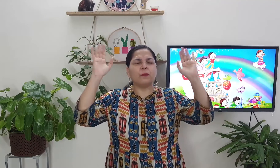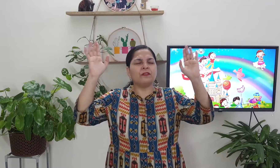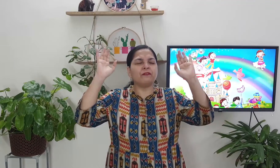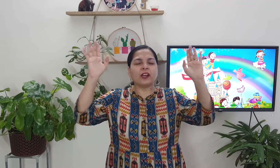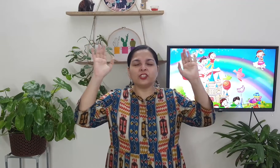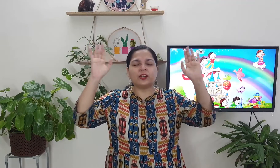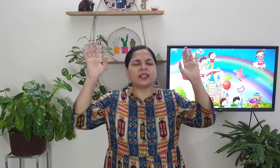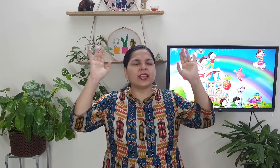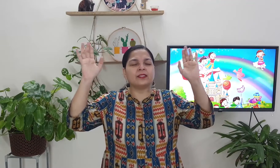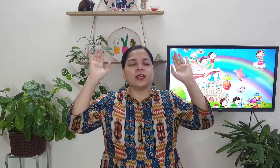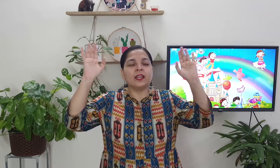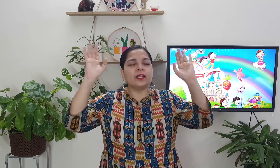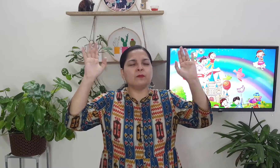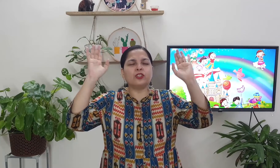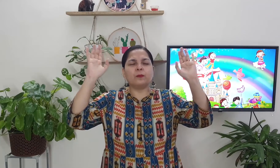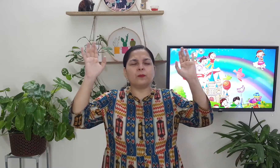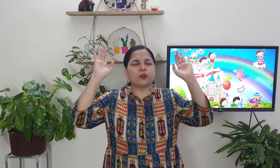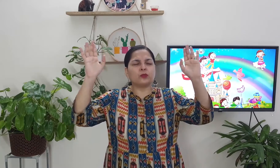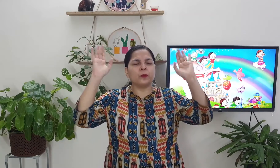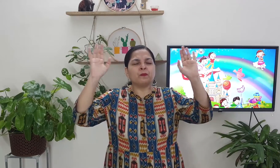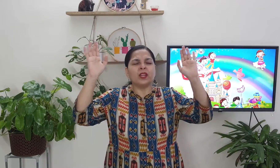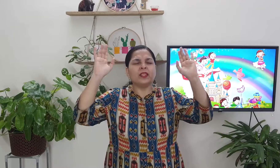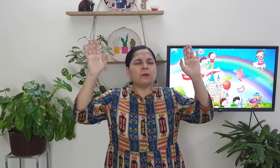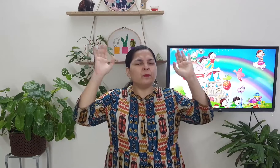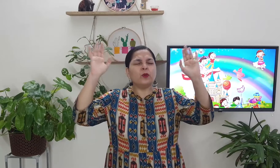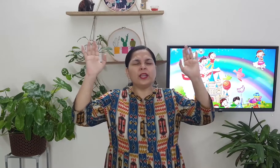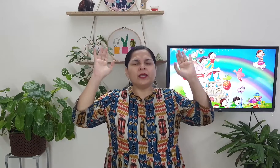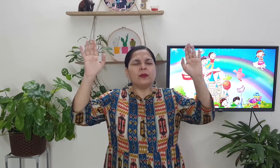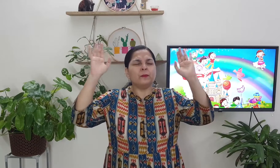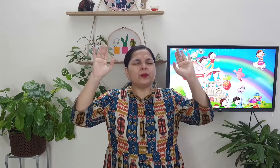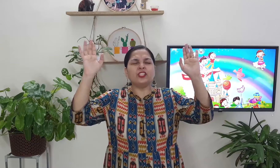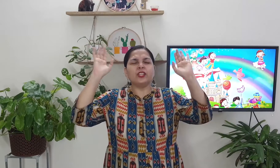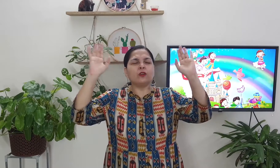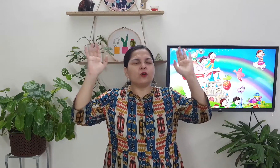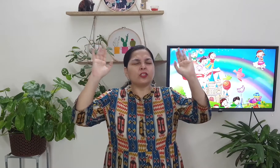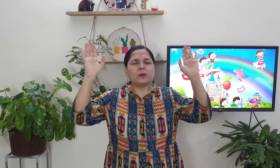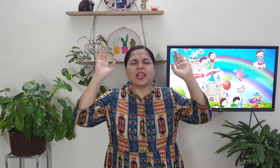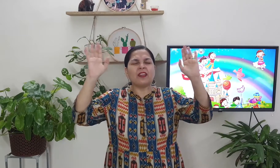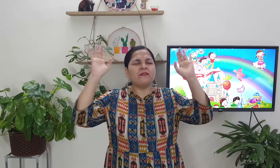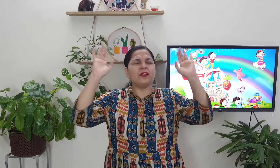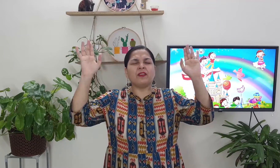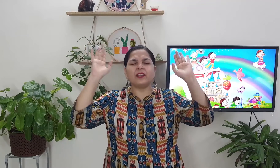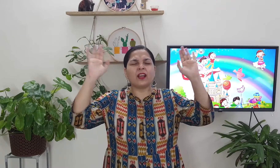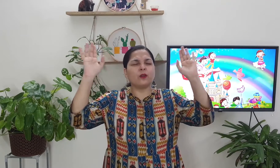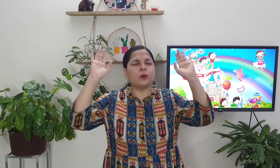செல்லும் இடங்களில் தைரியமாக சுவிசேஷத்தை பிரசங்கிக்கிறார்கள். ஆண்டவருக்கு